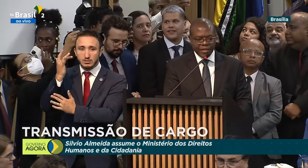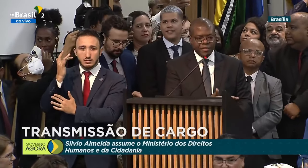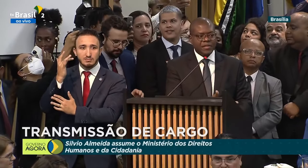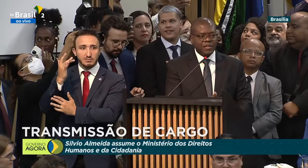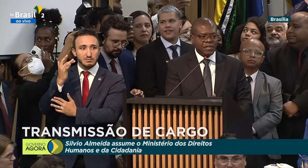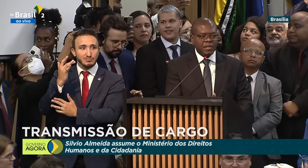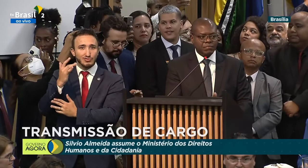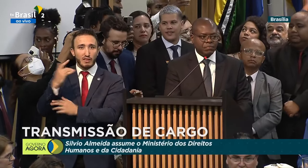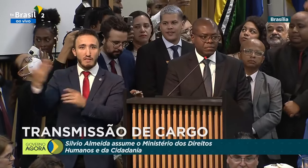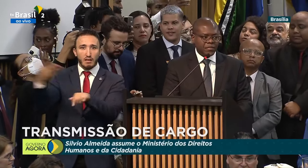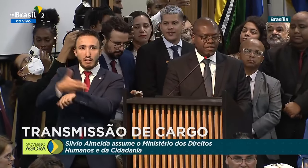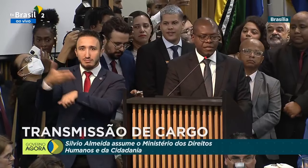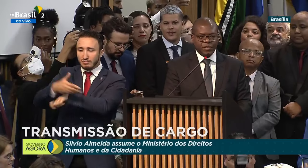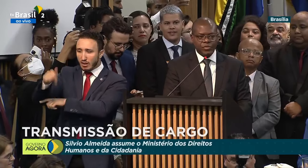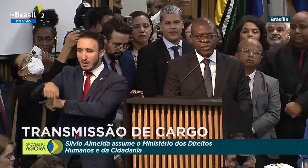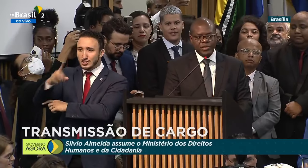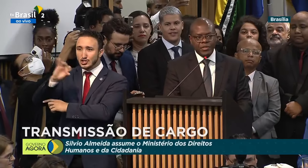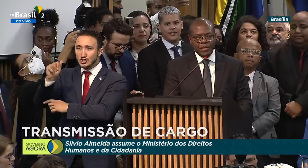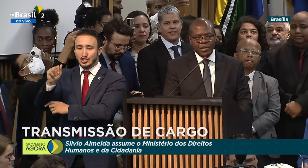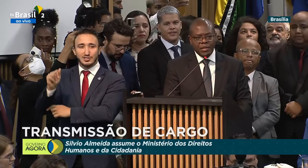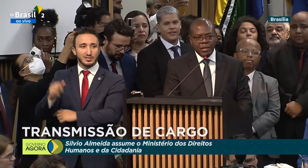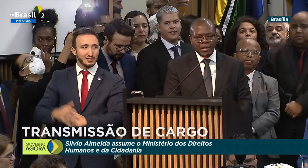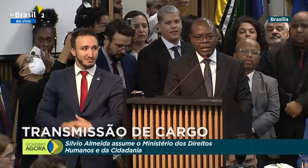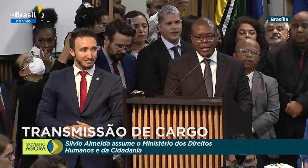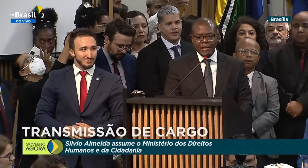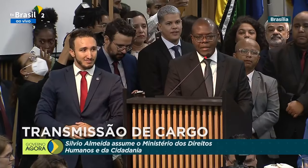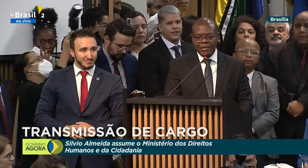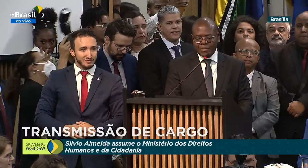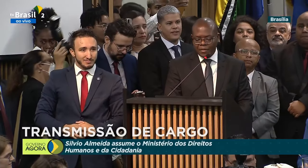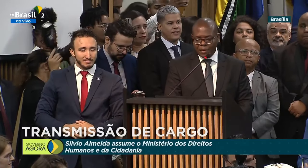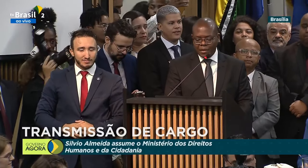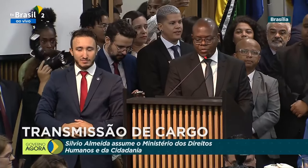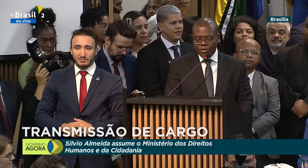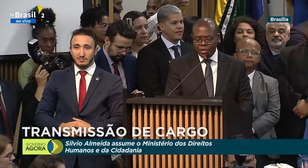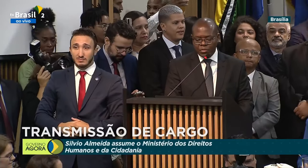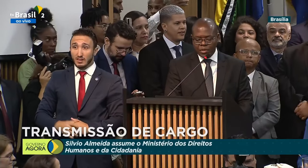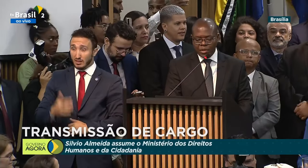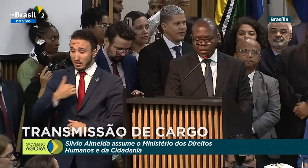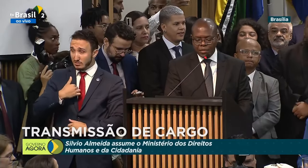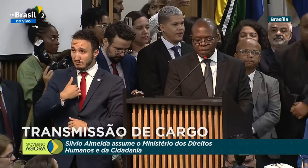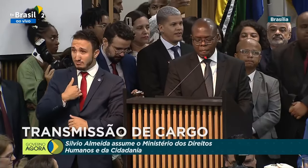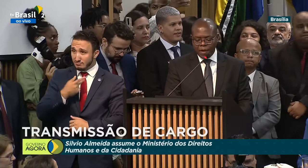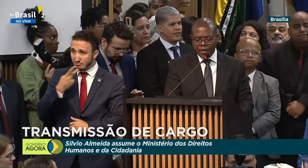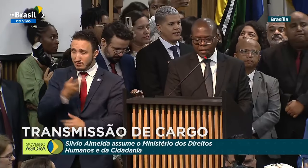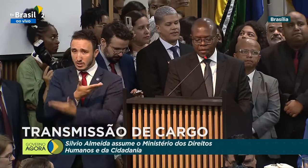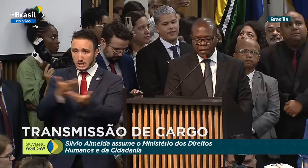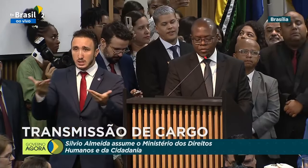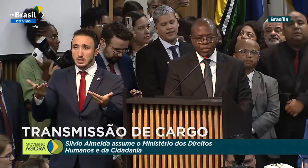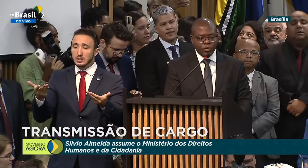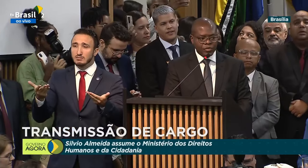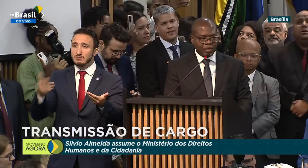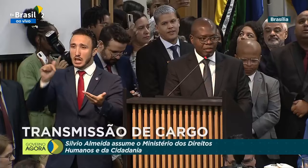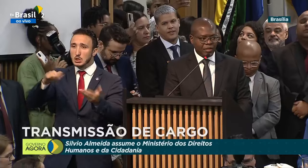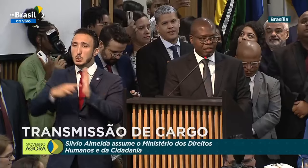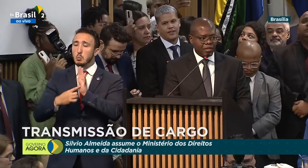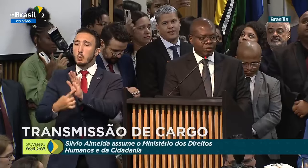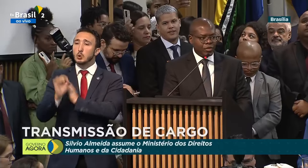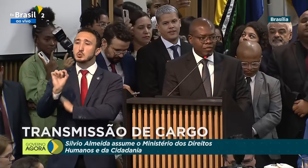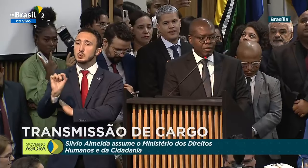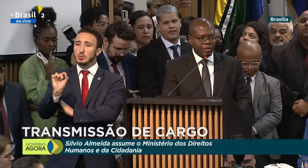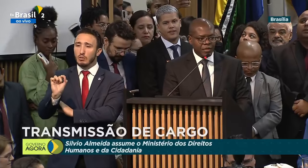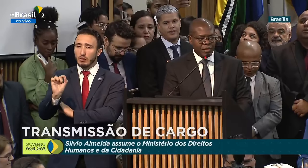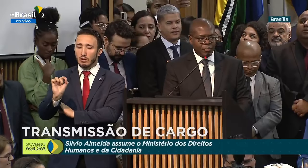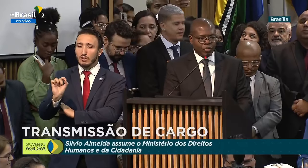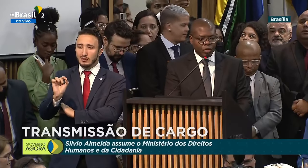a que se dirigir nesse dia de hoje né e eu digo que isso demonstra acho